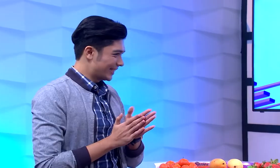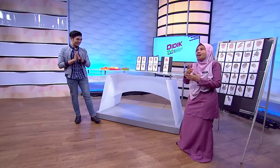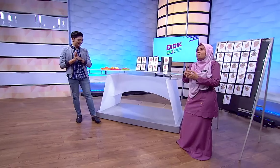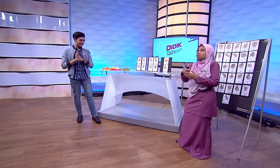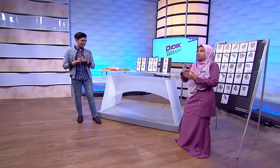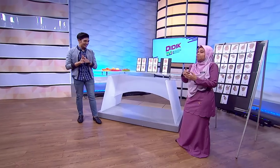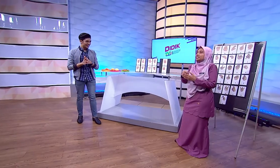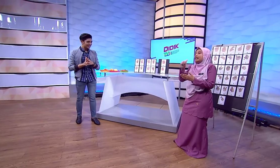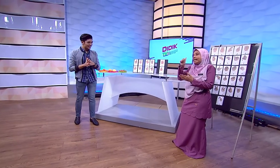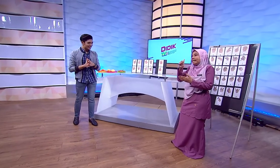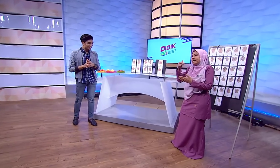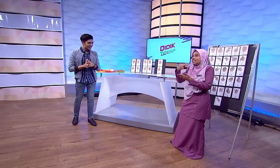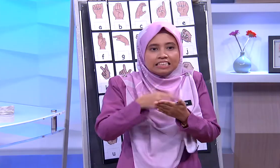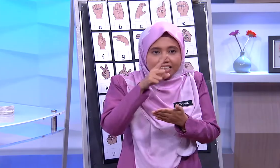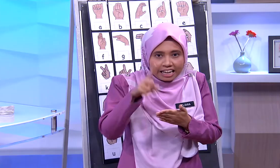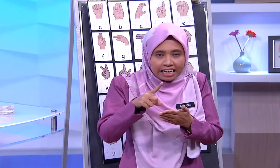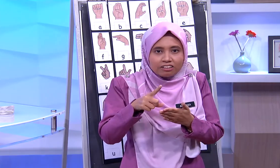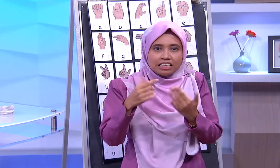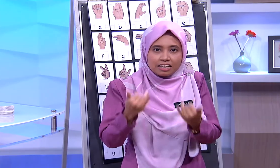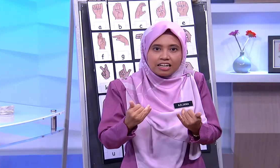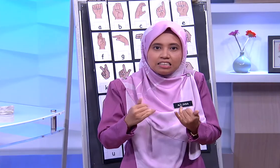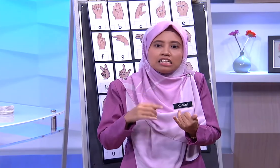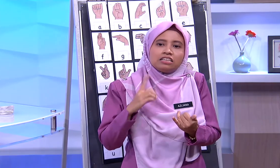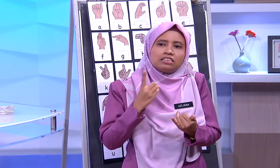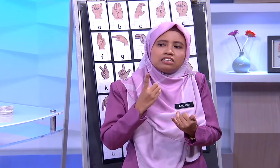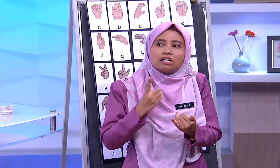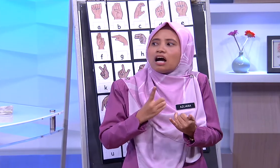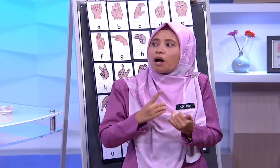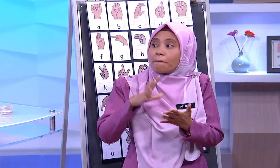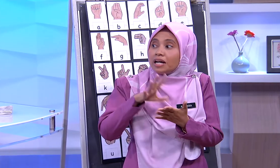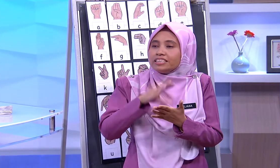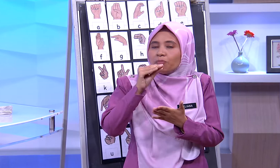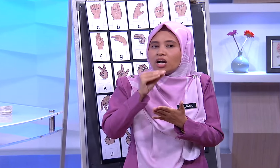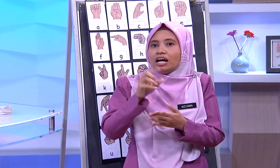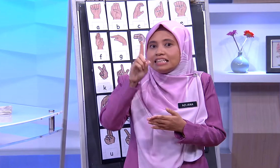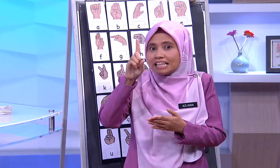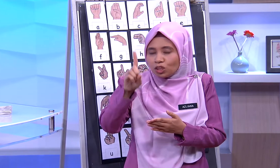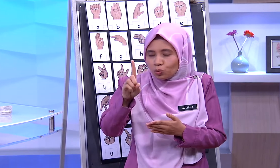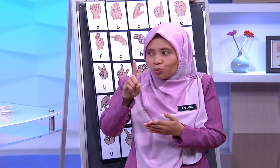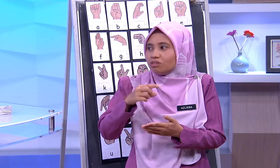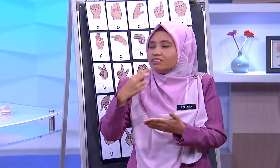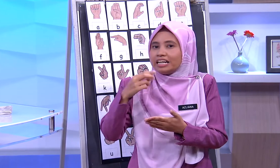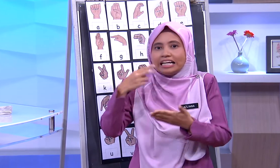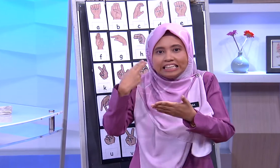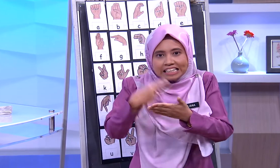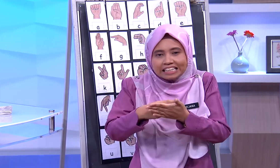belajar-belajar ini size kaki sekarang kita belajar pula 1 hingga